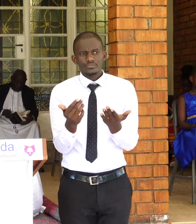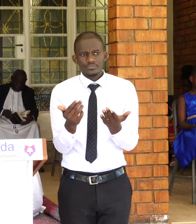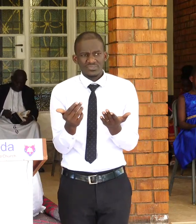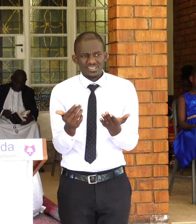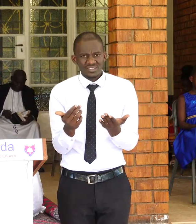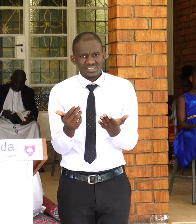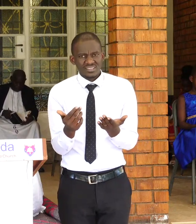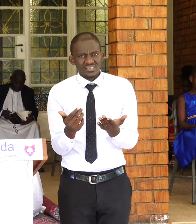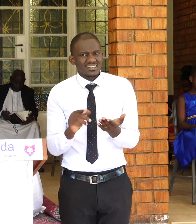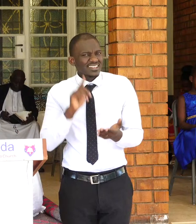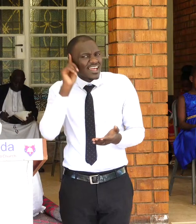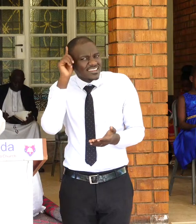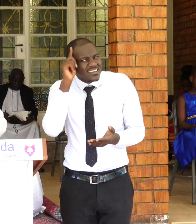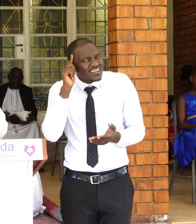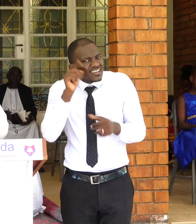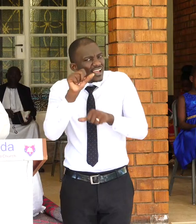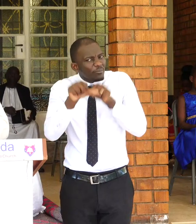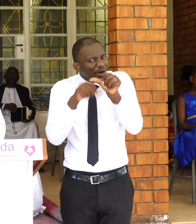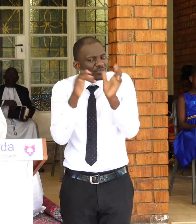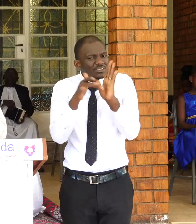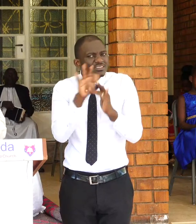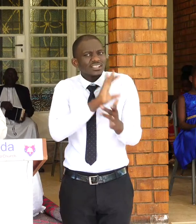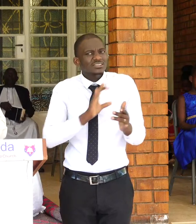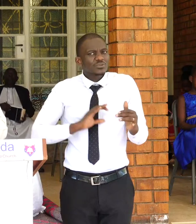tulowooze ku Mukama waffe Yesu Kristo kye yakola.